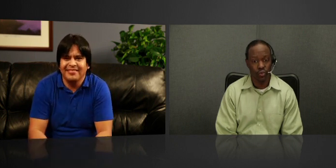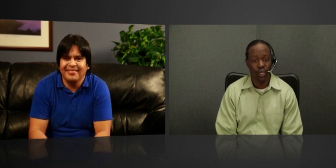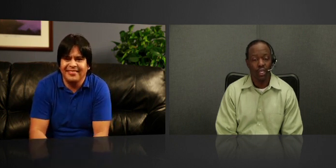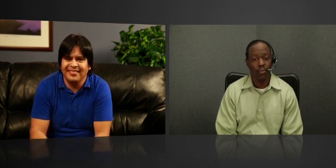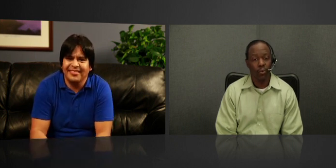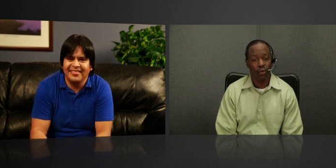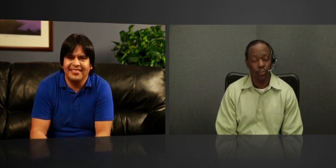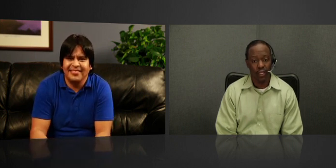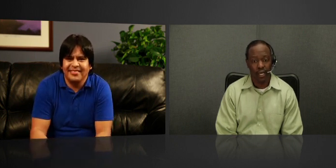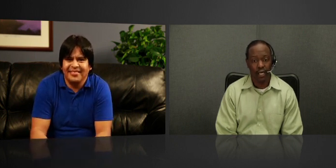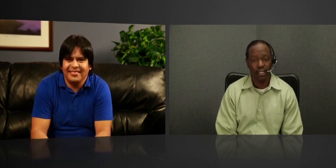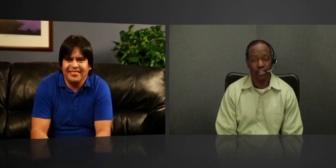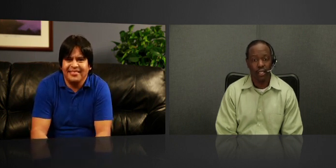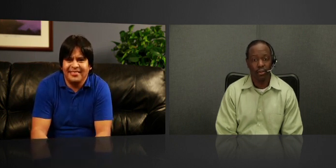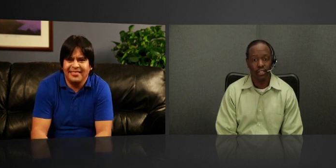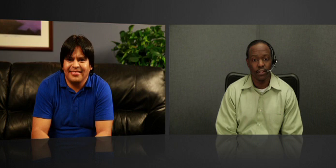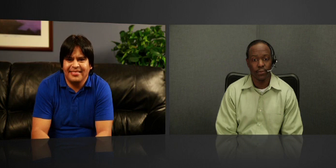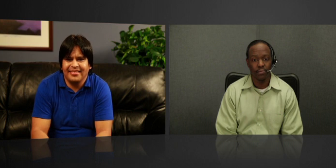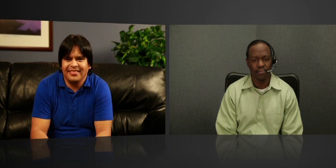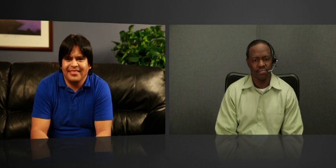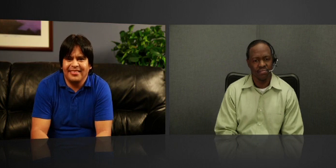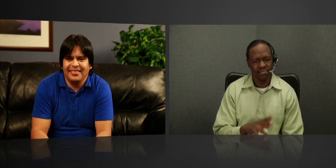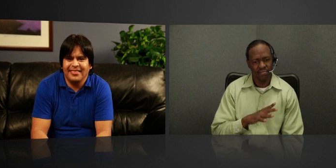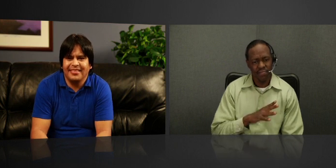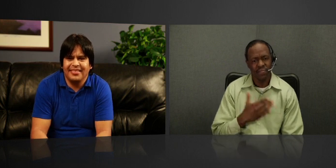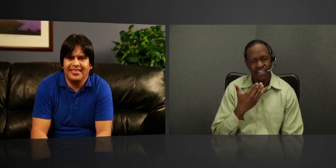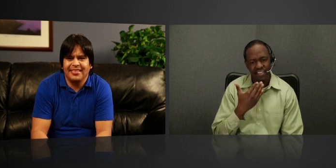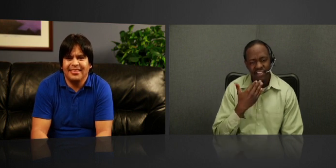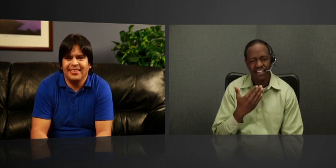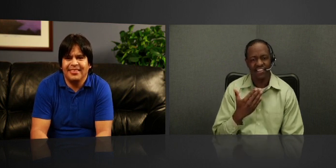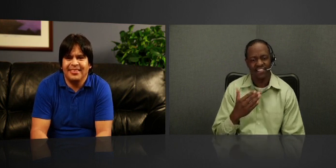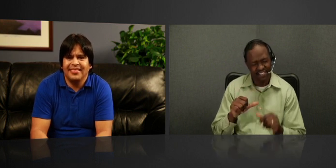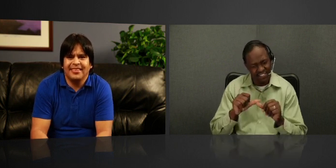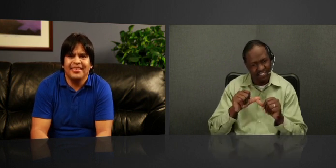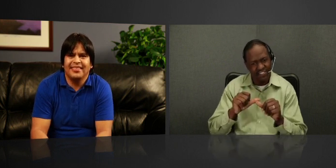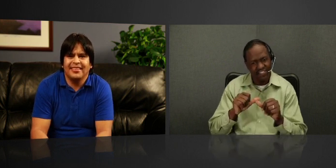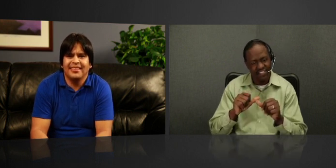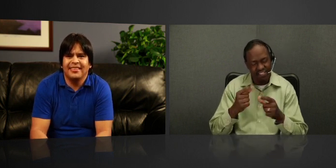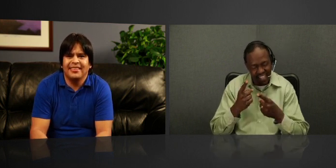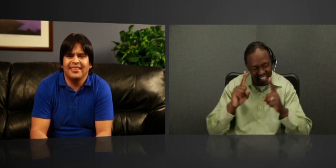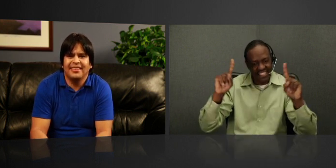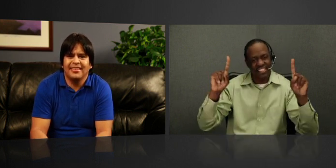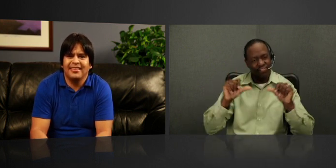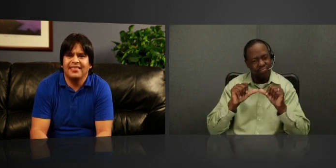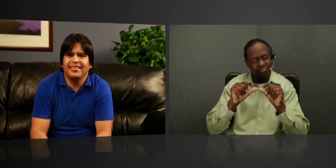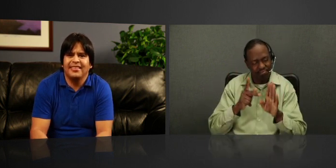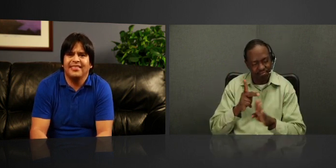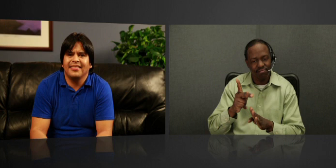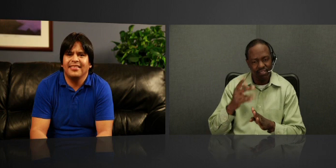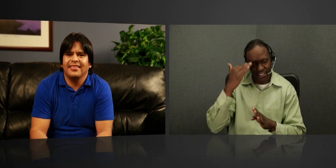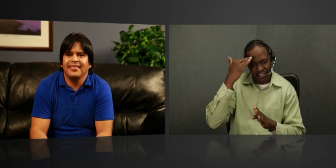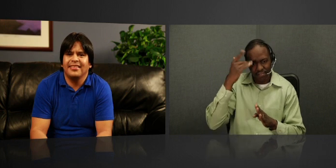son sordos y me puedo comunicar y seguir aprendiendo pues síguele para que tengas muchos éxitos y ya sabes